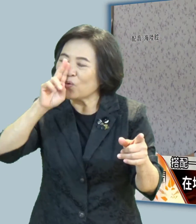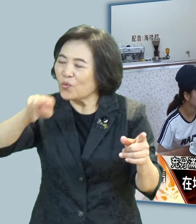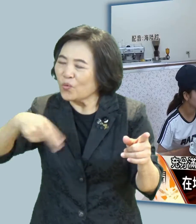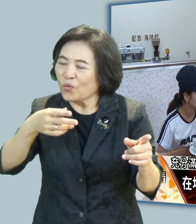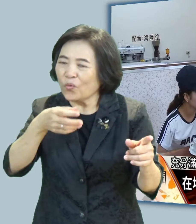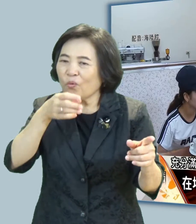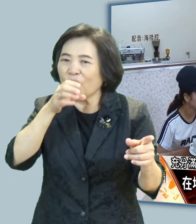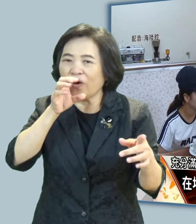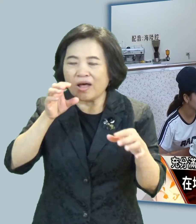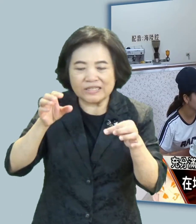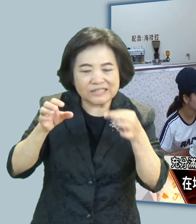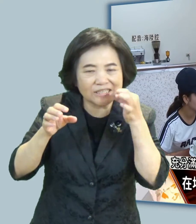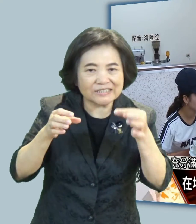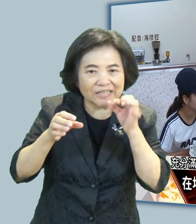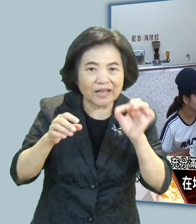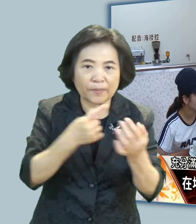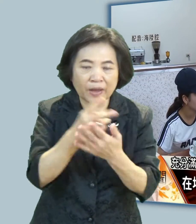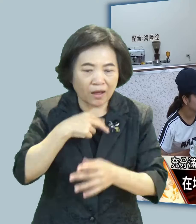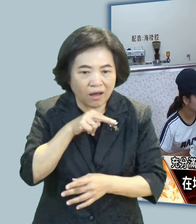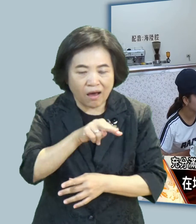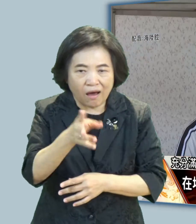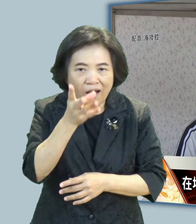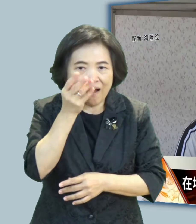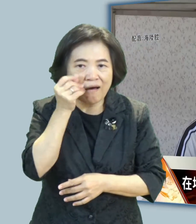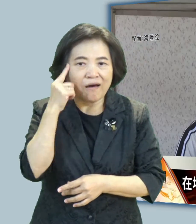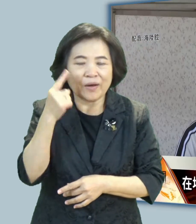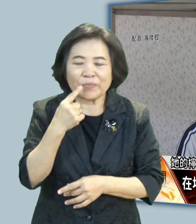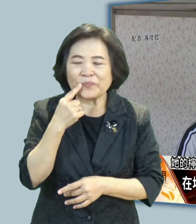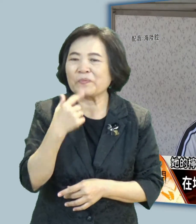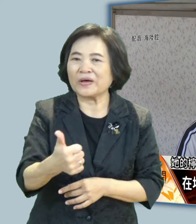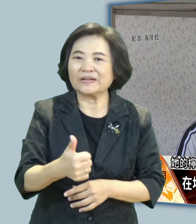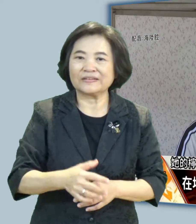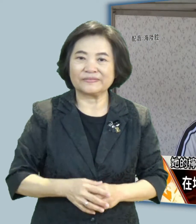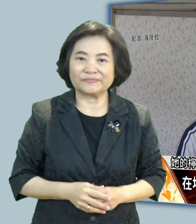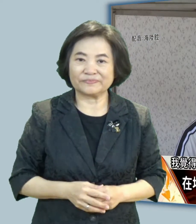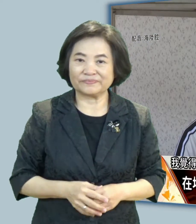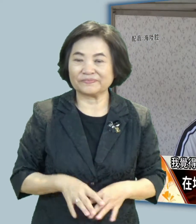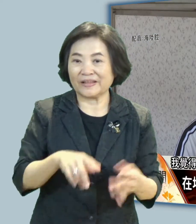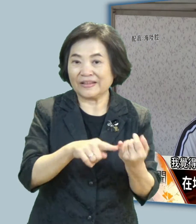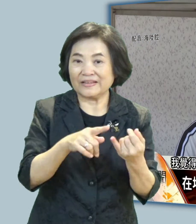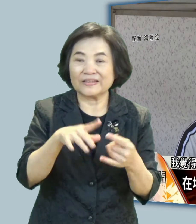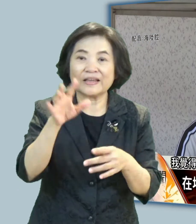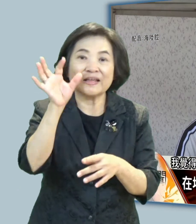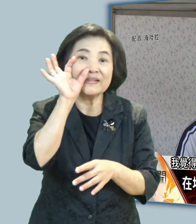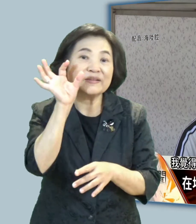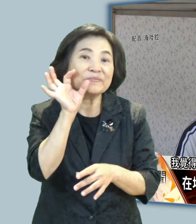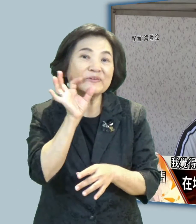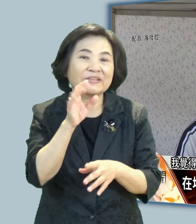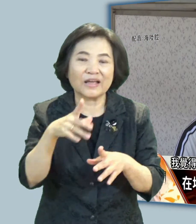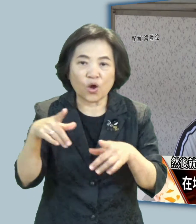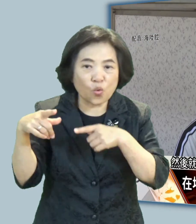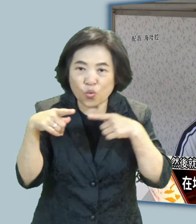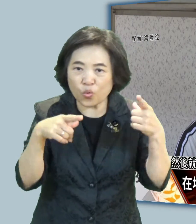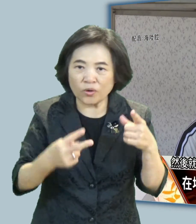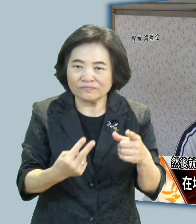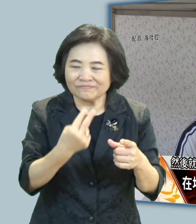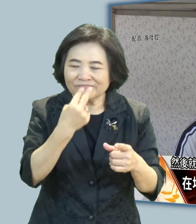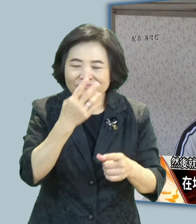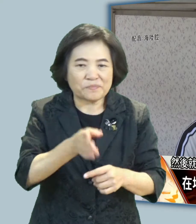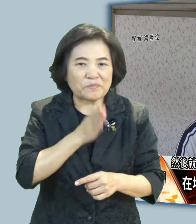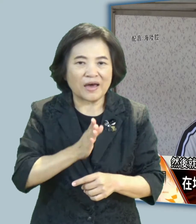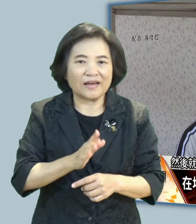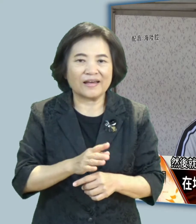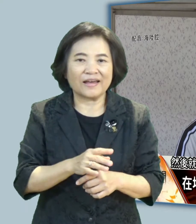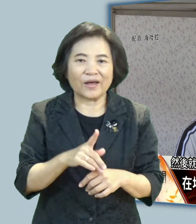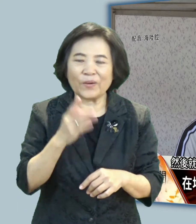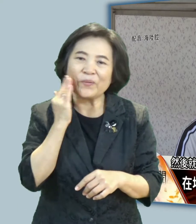喱，银河的雪糕、老梅糕都享受到嘞。 它的柠檬蛋糕，我觉得吃起来就是很柠檬香，然后就是很